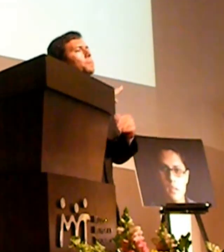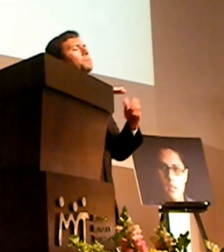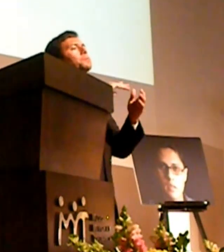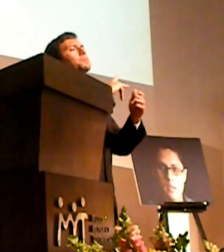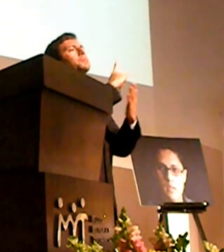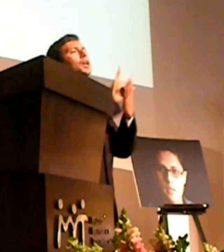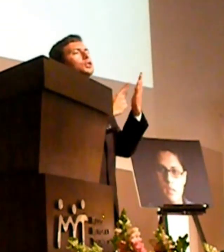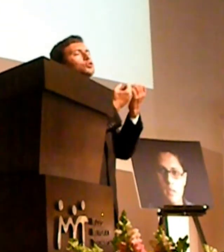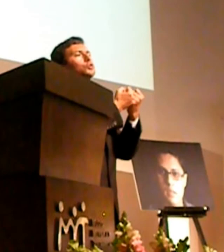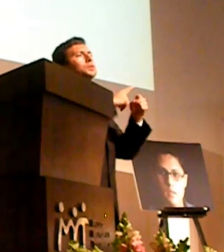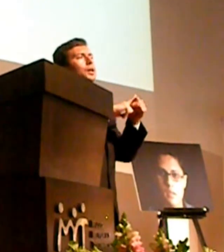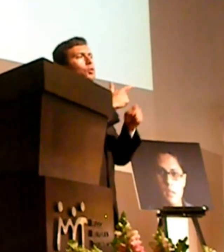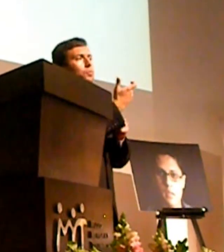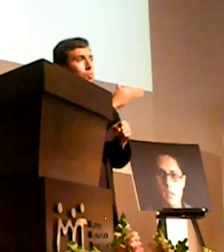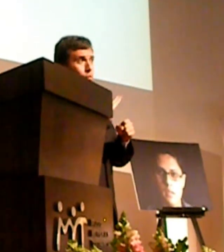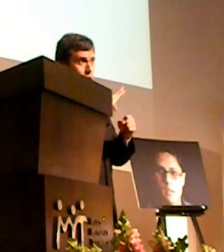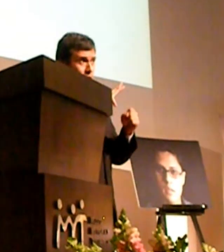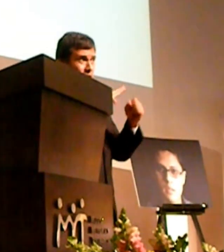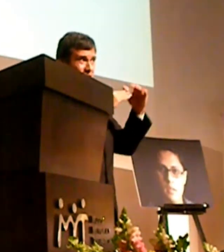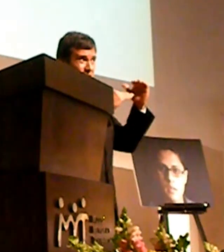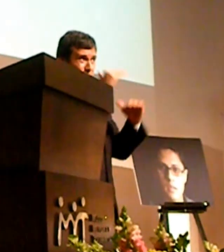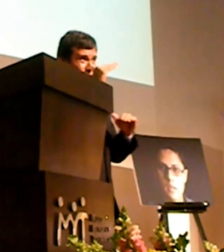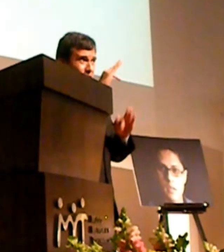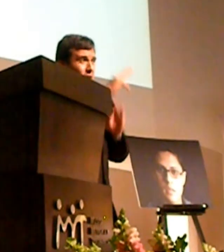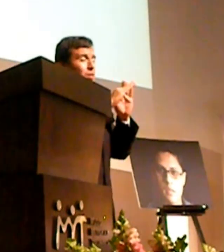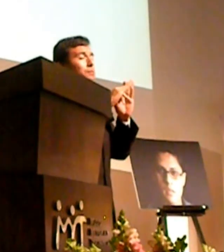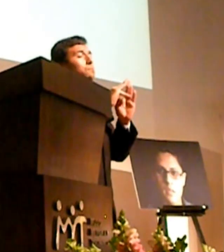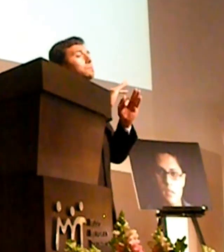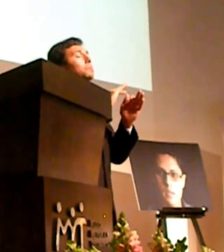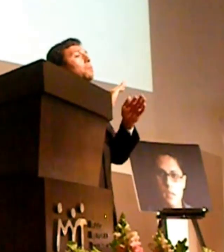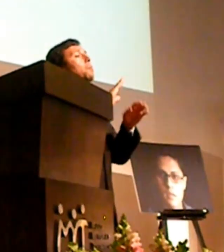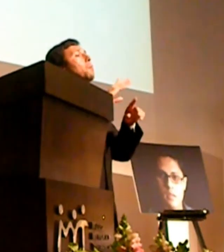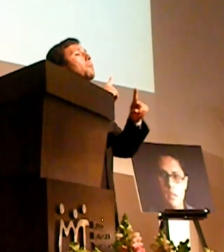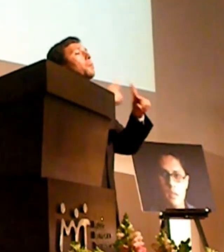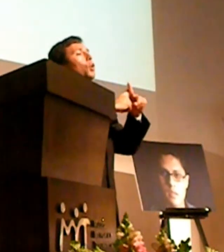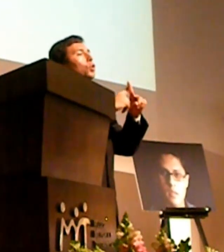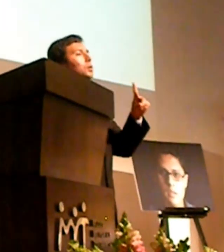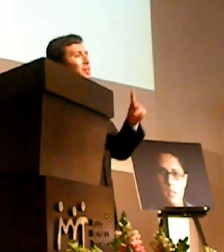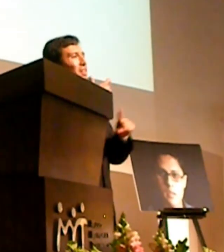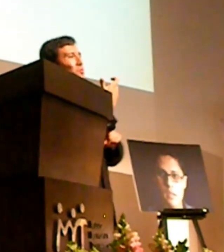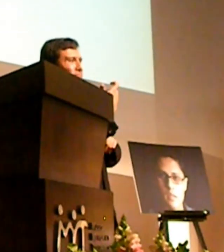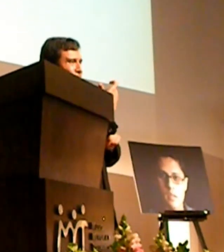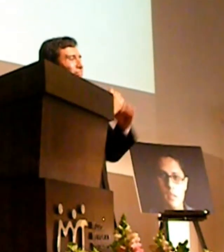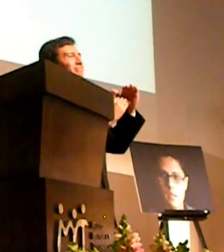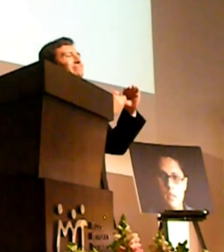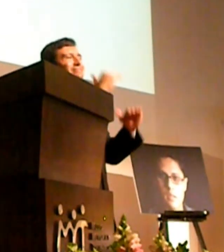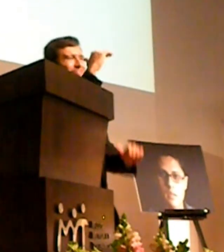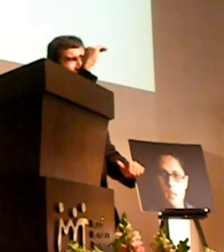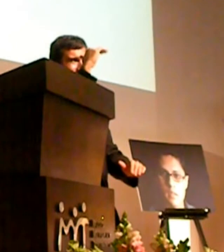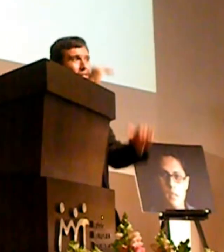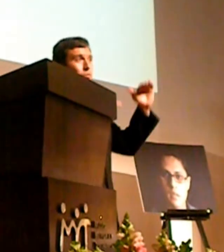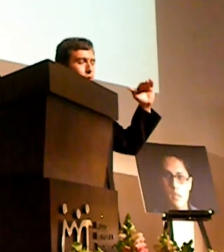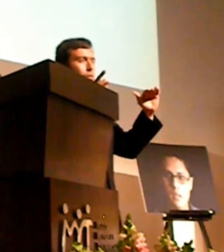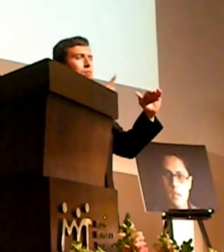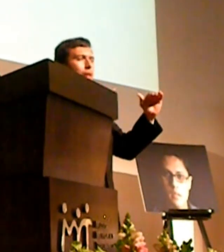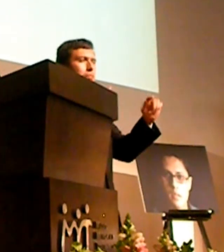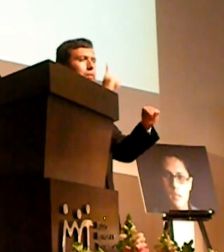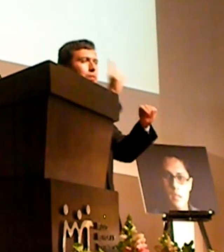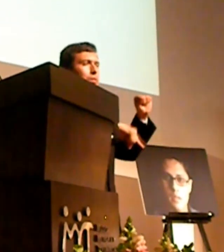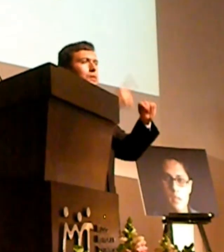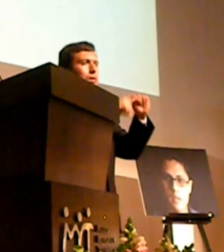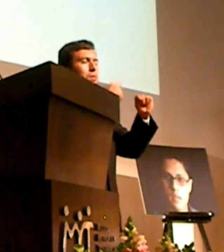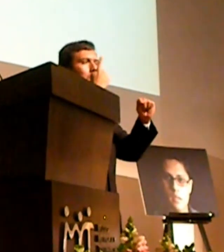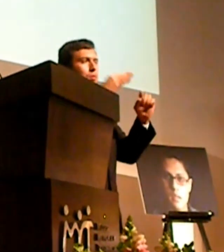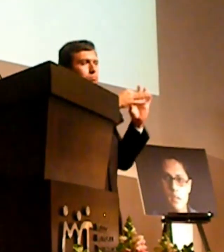que la desigualdad de trato es sustento de la desigualdad económica y que se debe combatir articuladamente. Ampliar